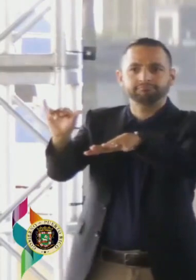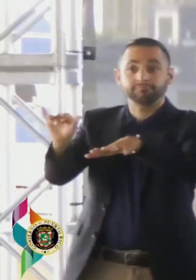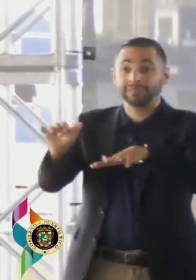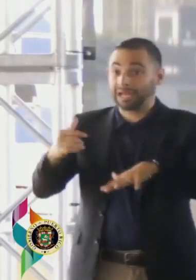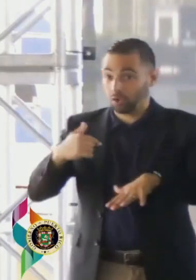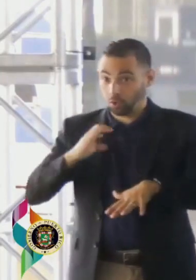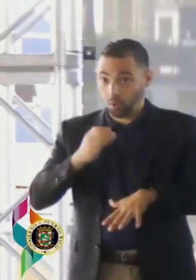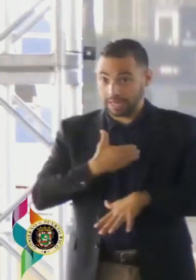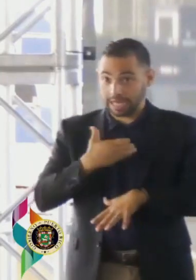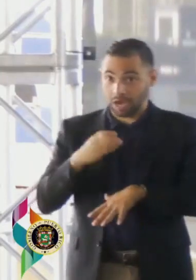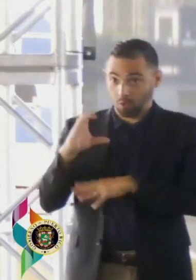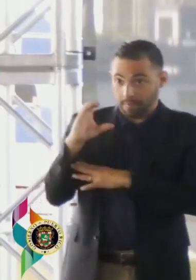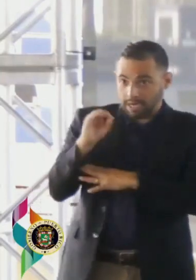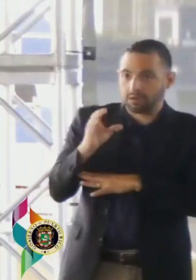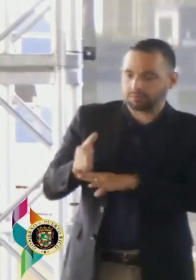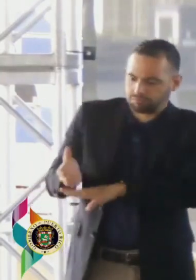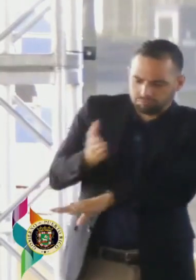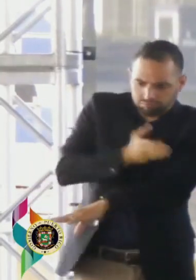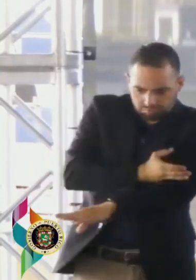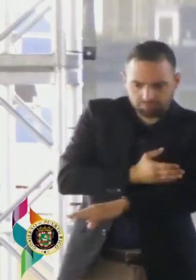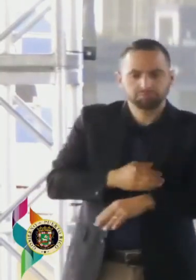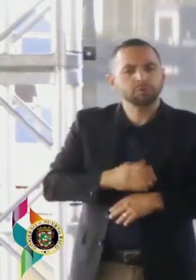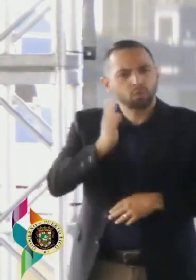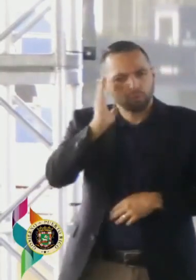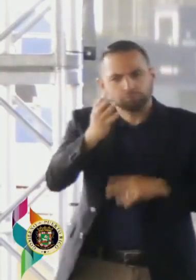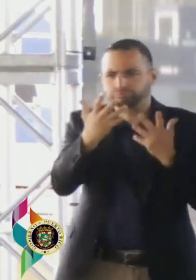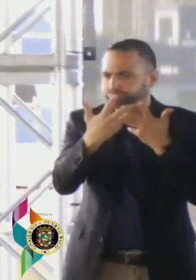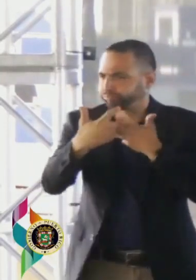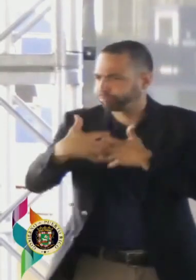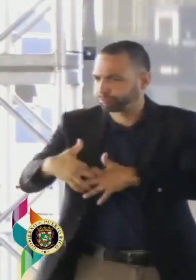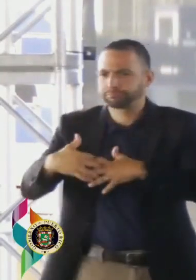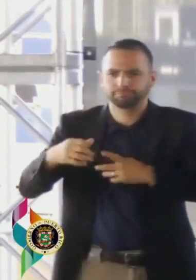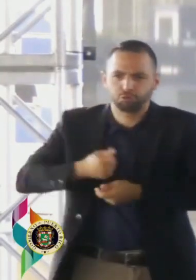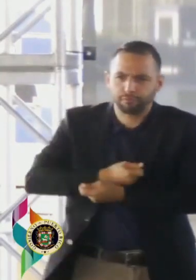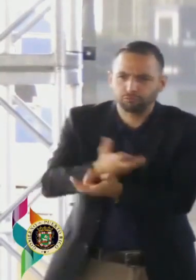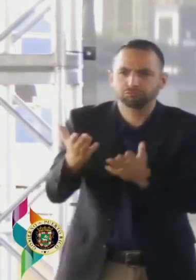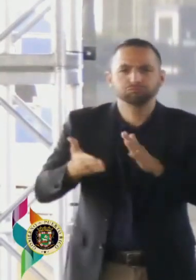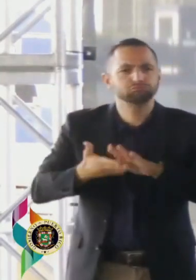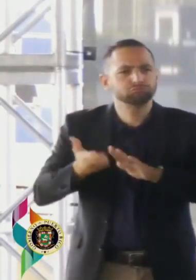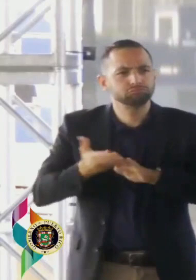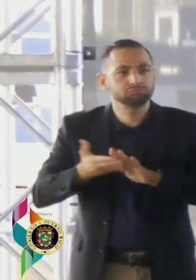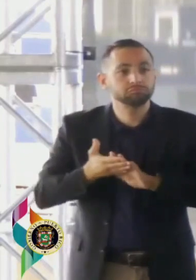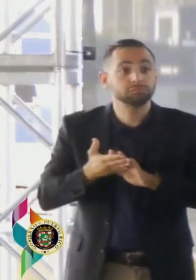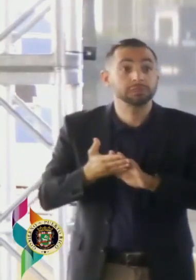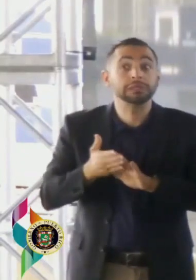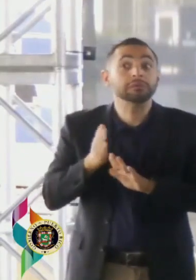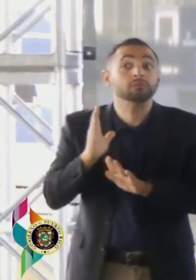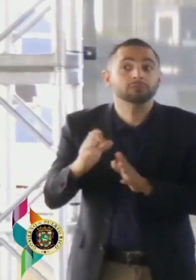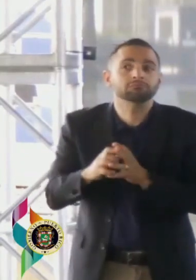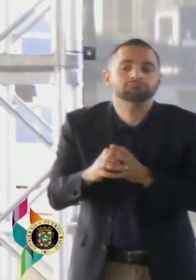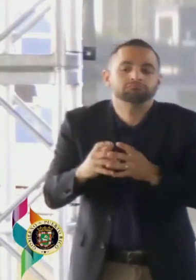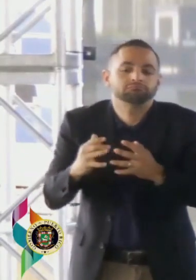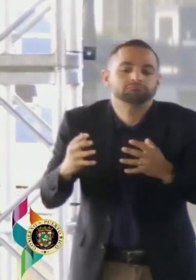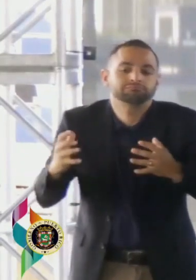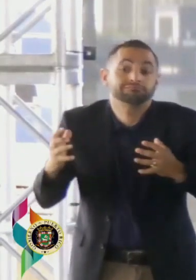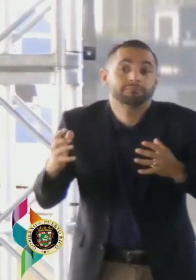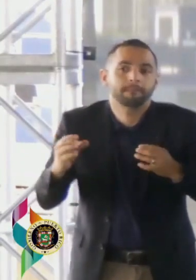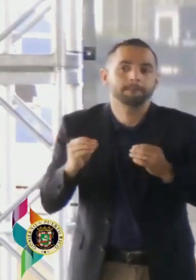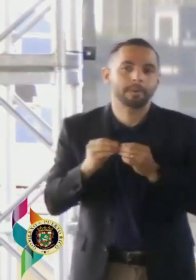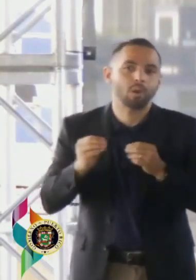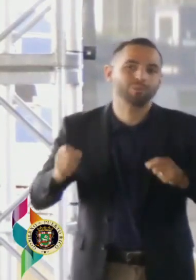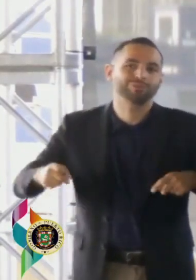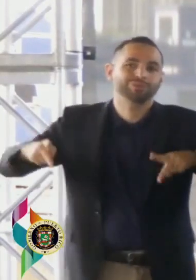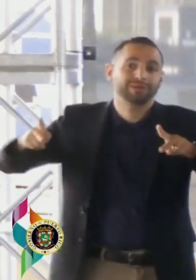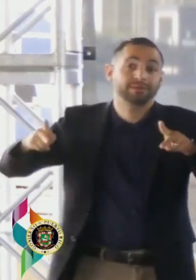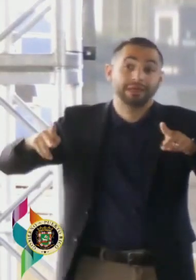maximizar nuestra operación ser más eficiente y darle oportunidad a Puerto Rico para seguir creciendo Y yo creo que eso es increíblemente